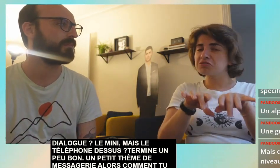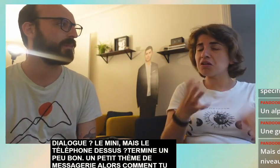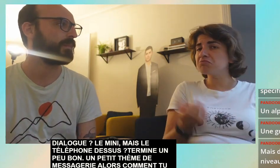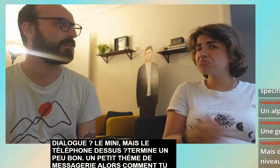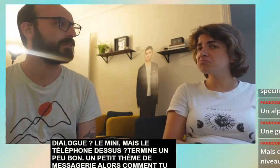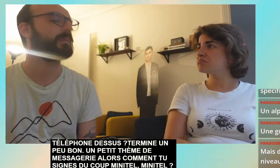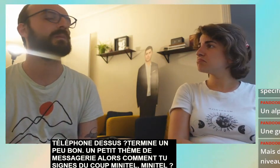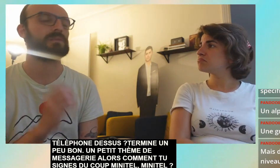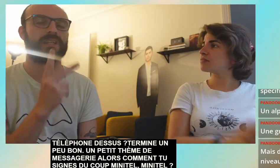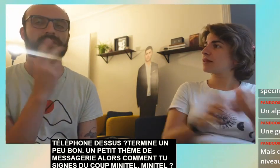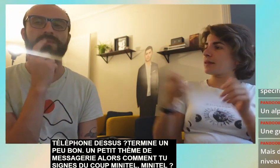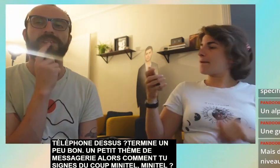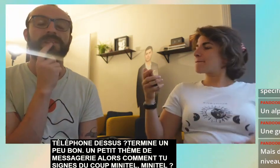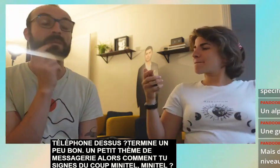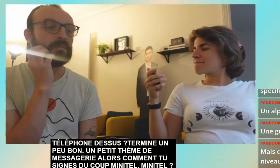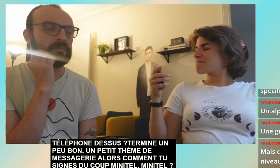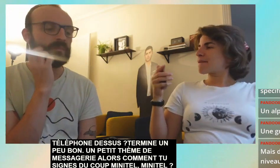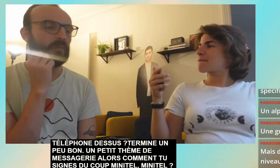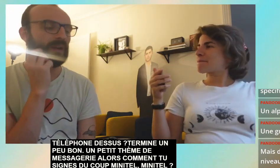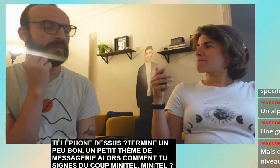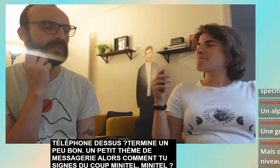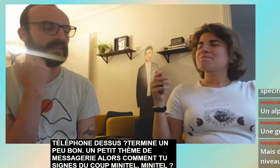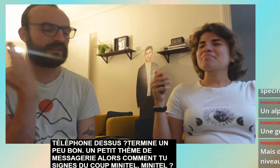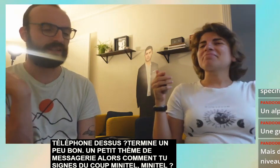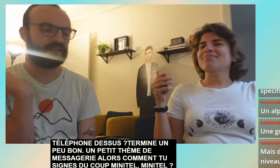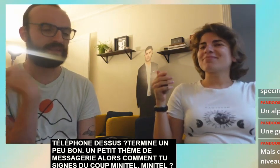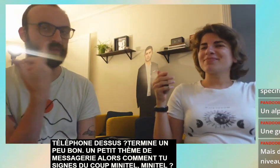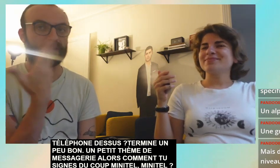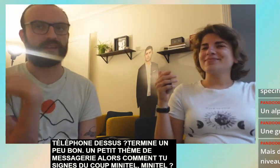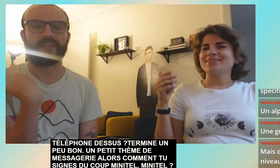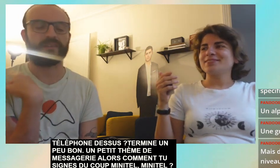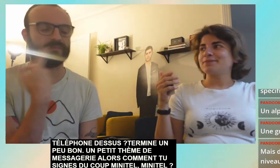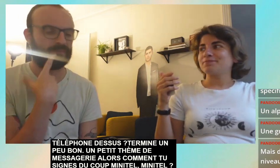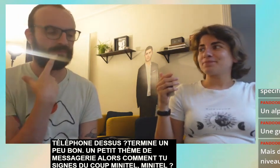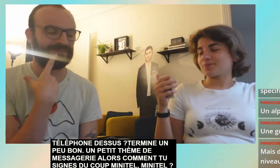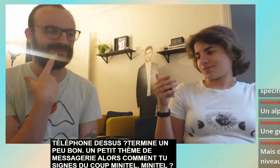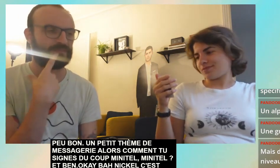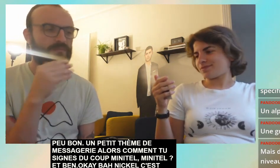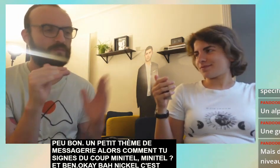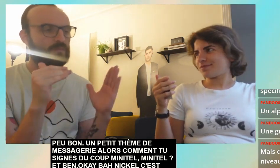Minitel. Ok. Bah, Minitel, c'est récent.